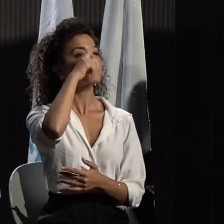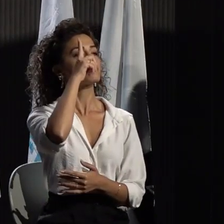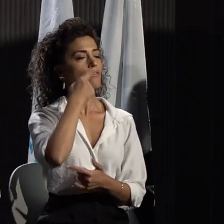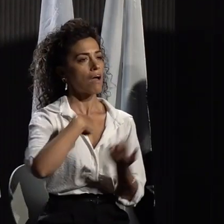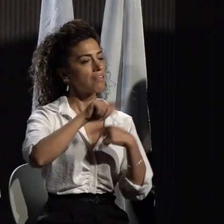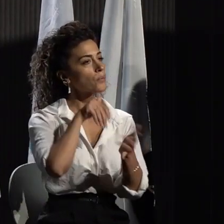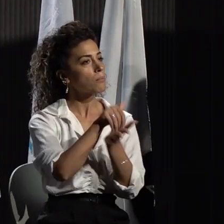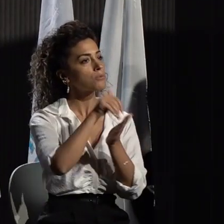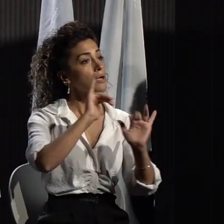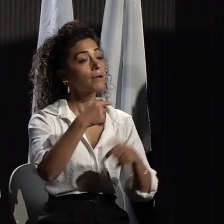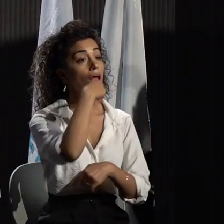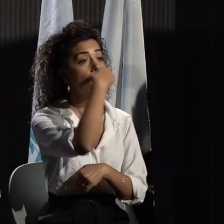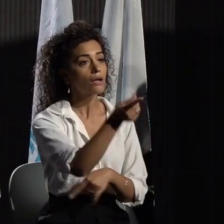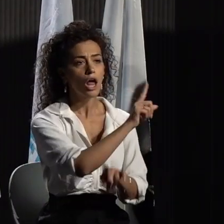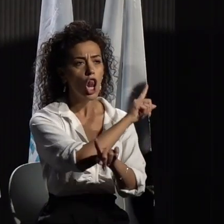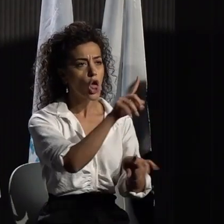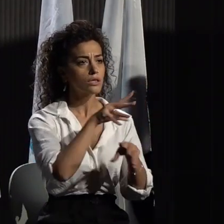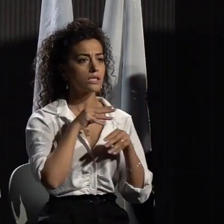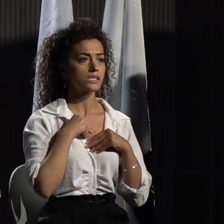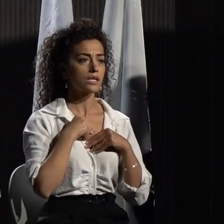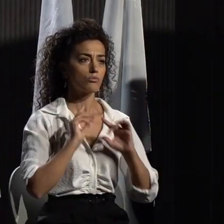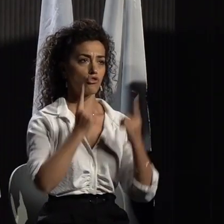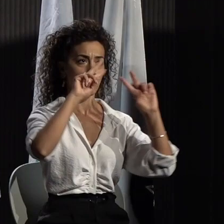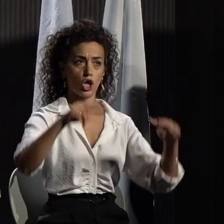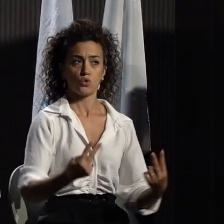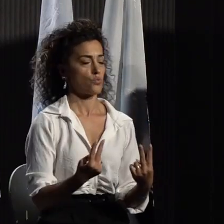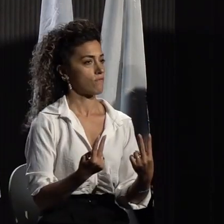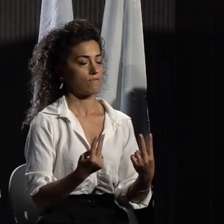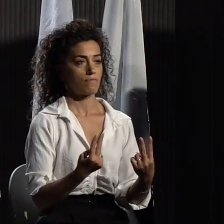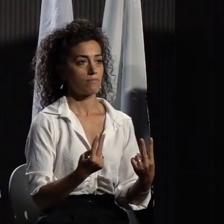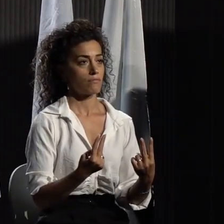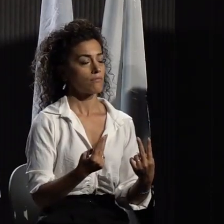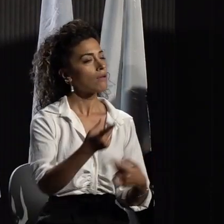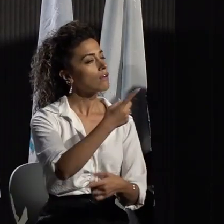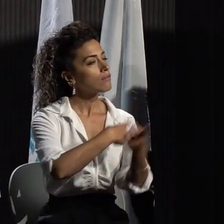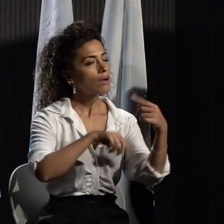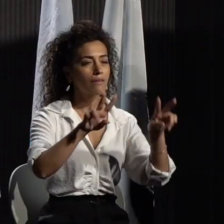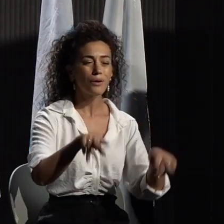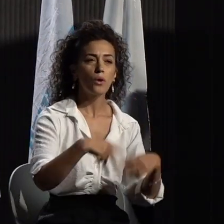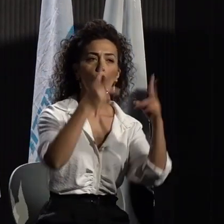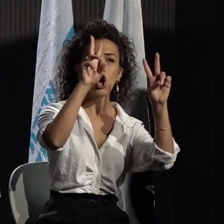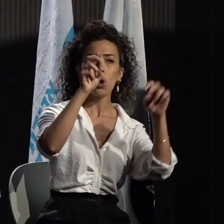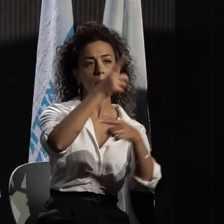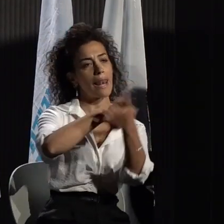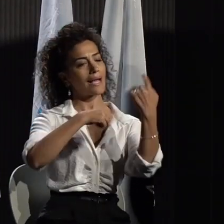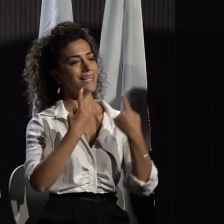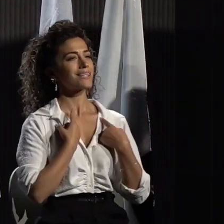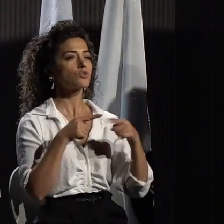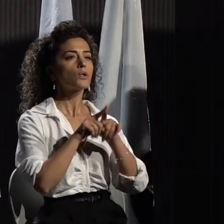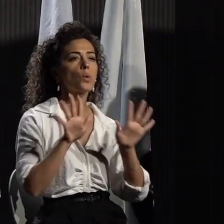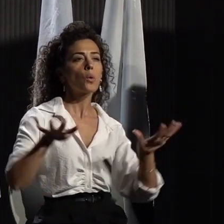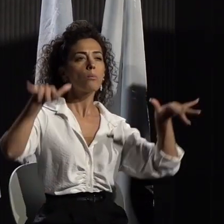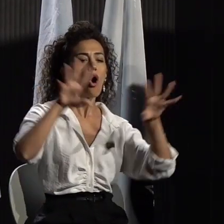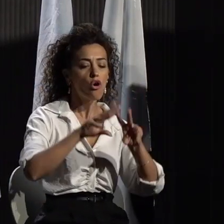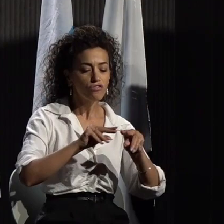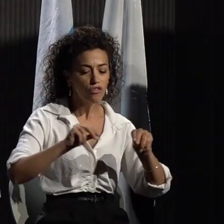וממשיכים לומר לא עוד ואולם איננו יכולים להגדיר את עצמנו אך ורק כעוף החול היהודי